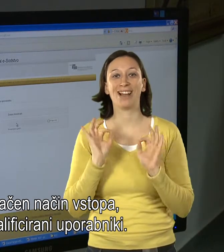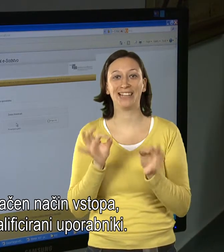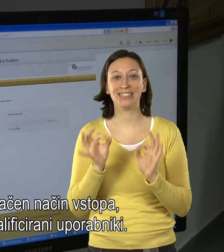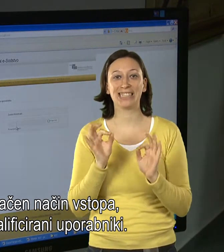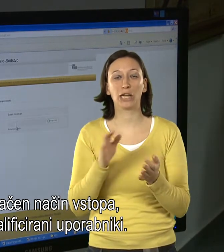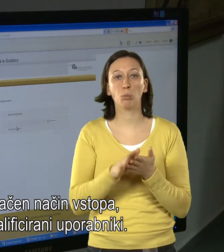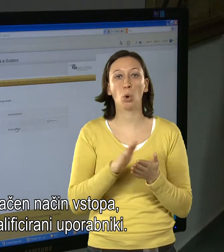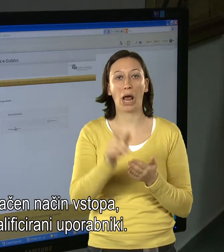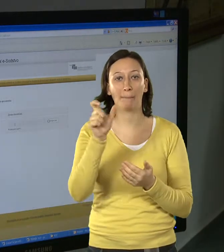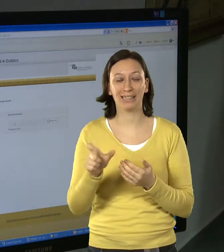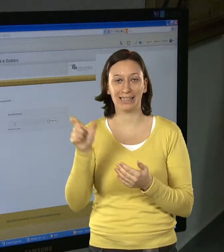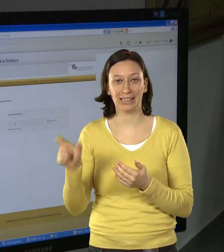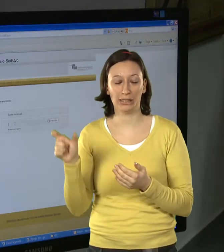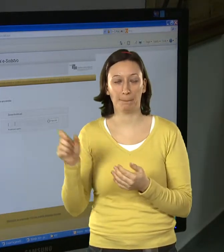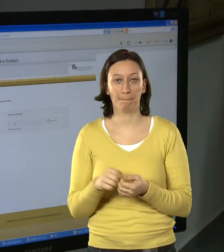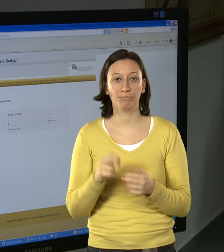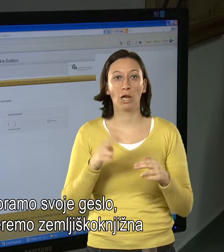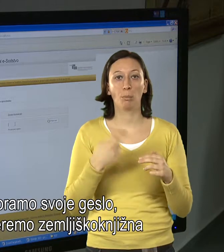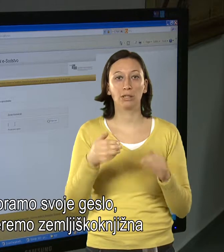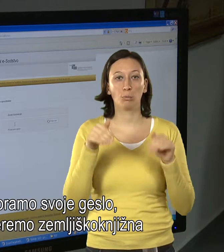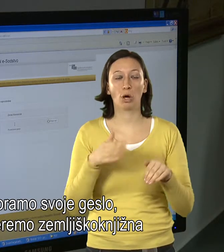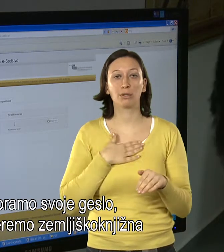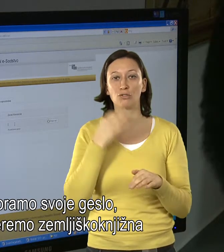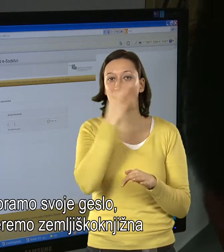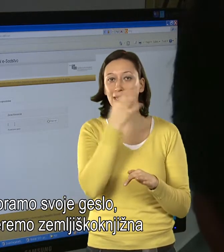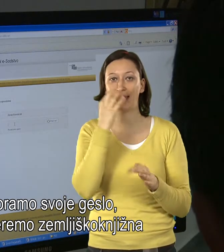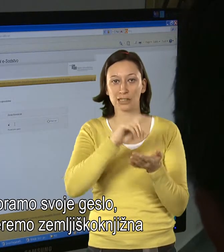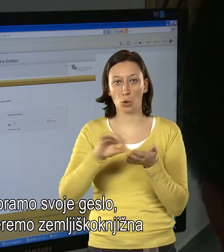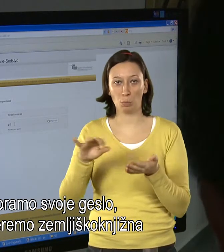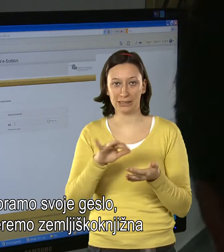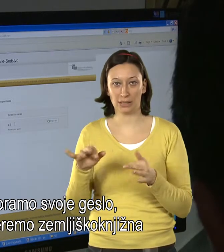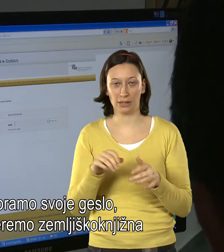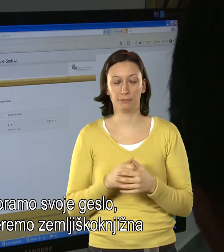kvalificirani uporabniki. Potem moramo svoje geslo vpisati.